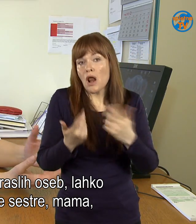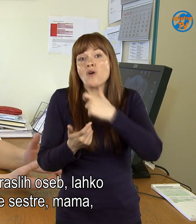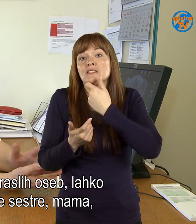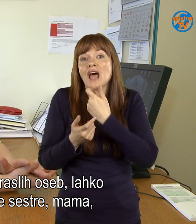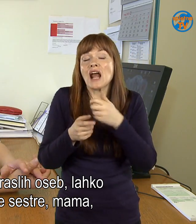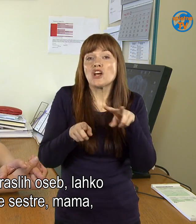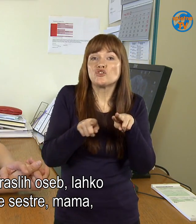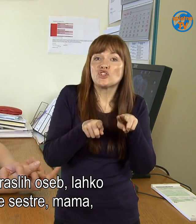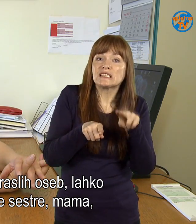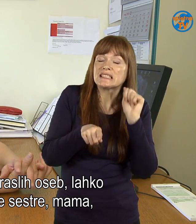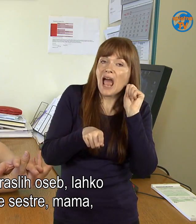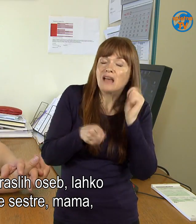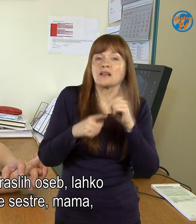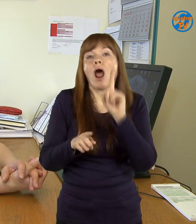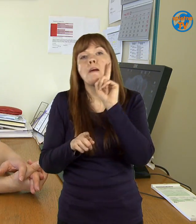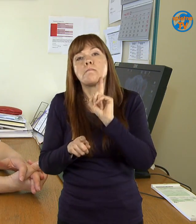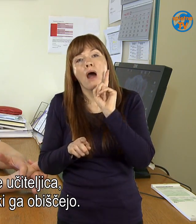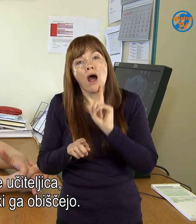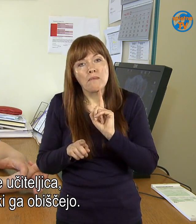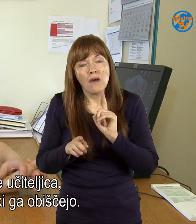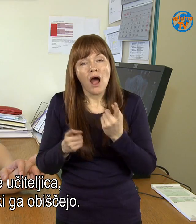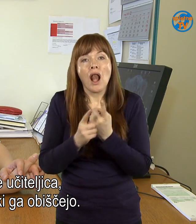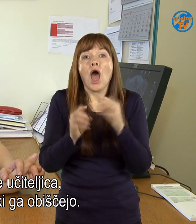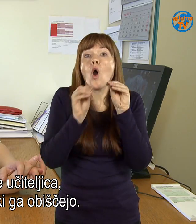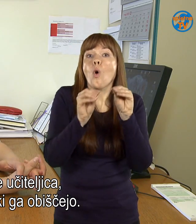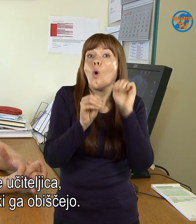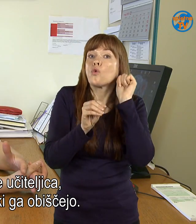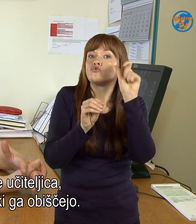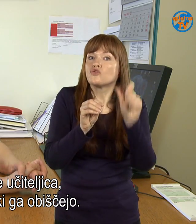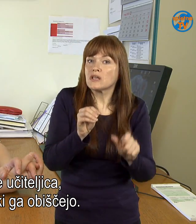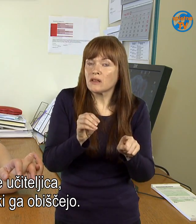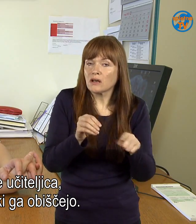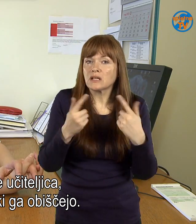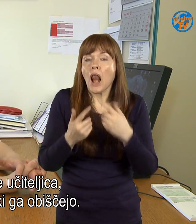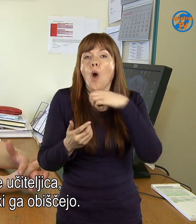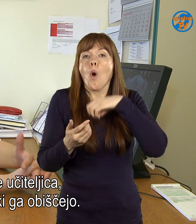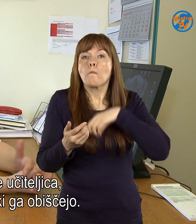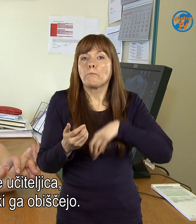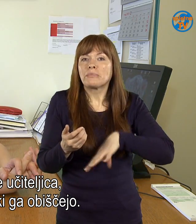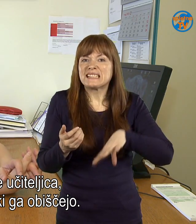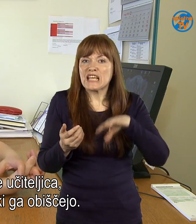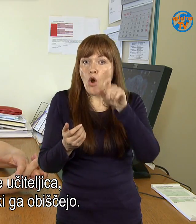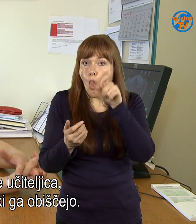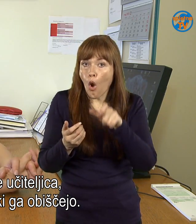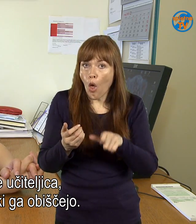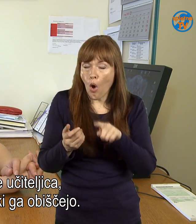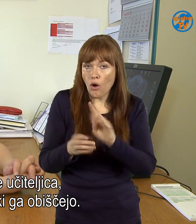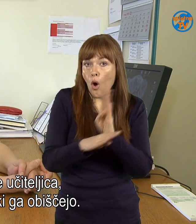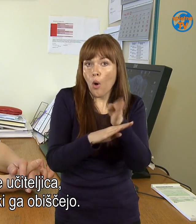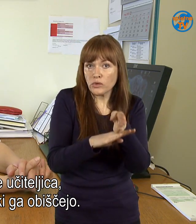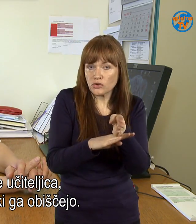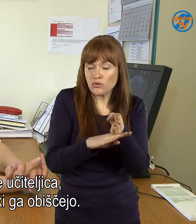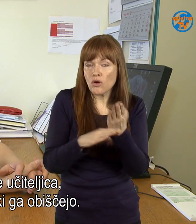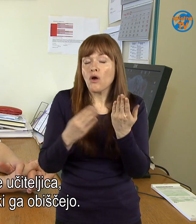to starejše sestre, lahko je to mama, lahko je to učiteljica, lahko je to psiholog, ki ga